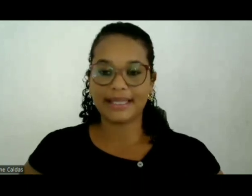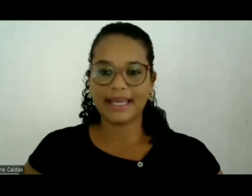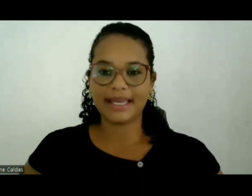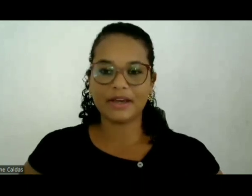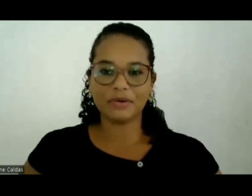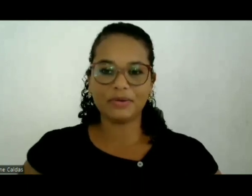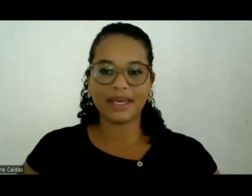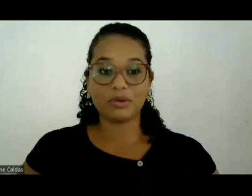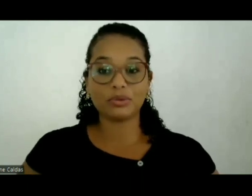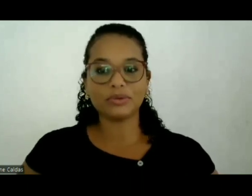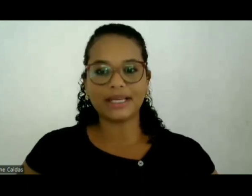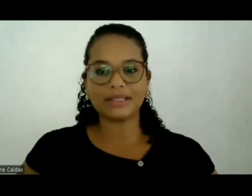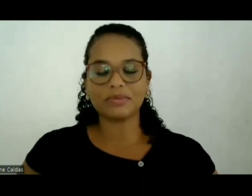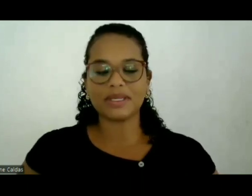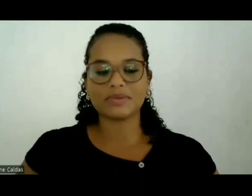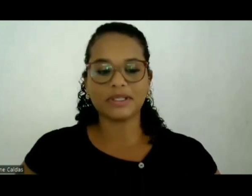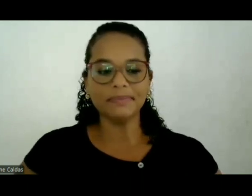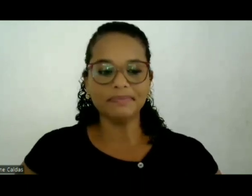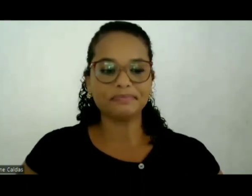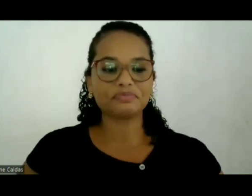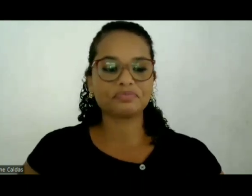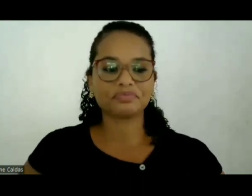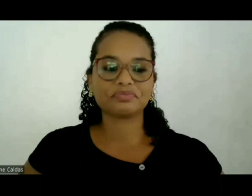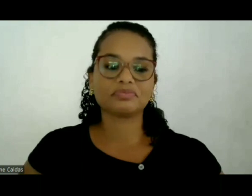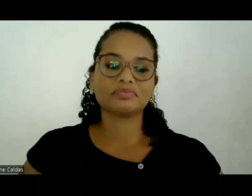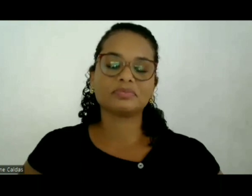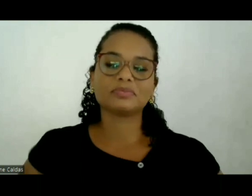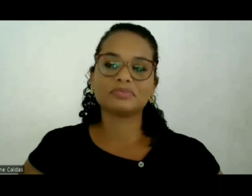Verdade. A Pois ideia é. é o contato mesmo, né?